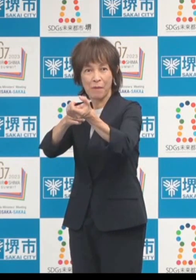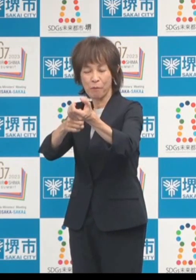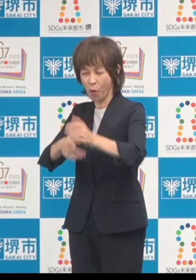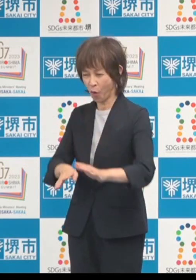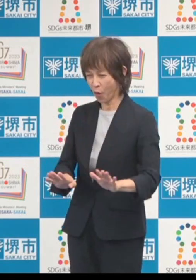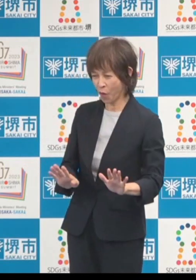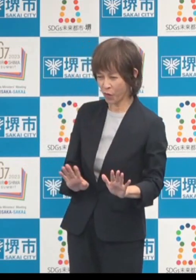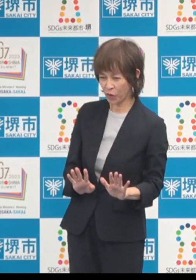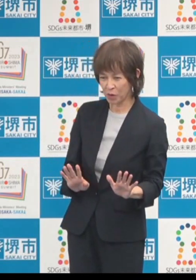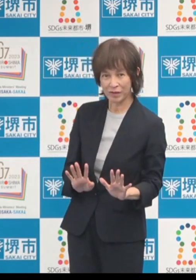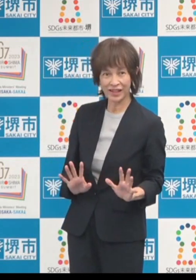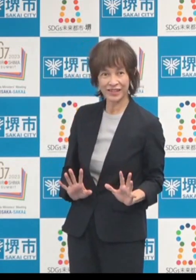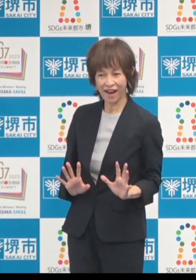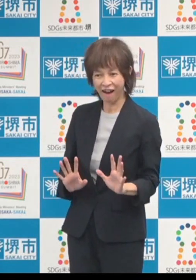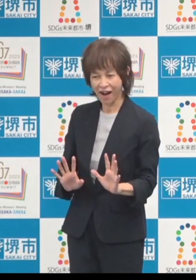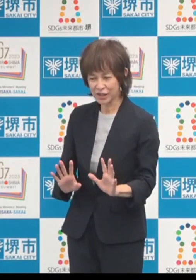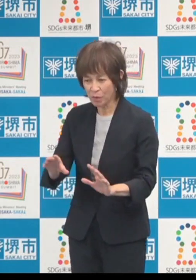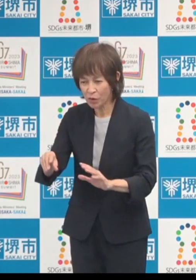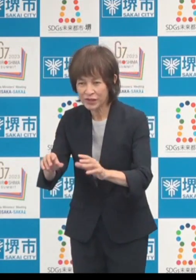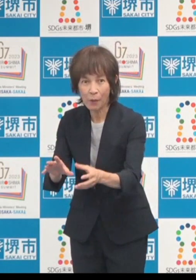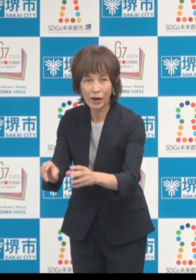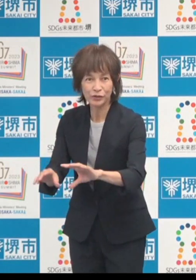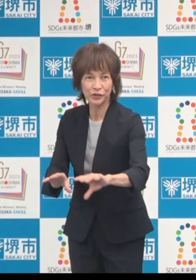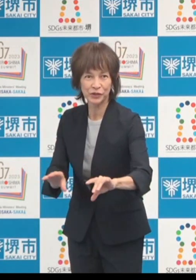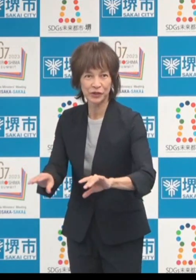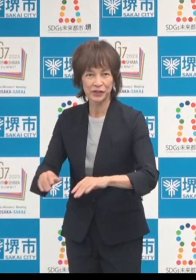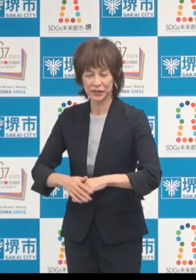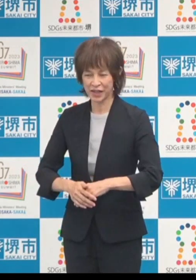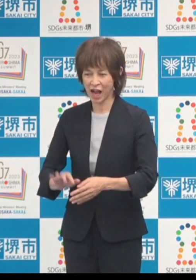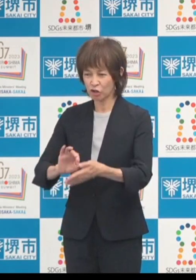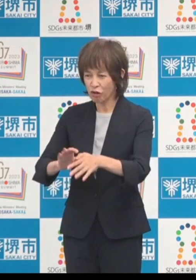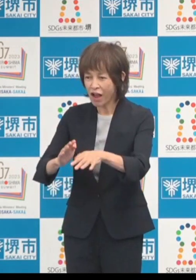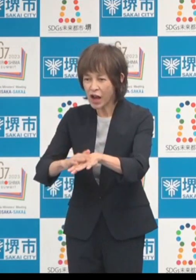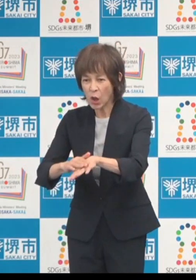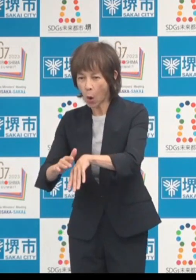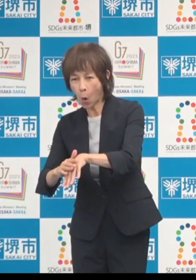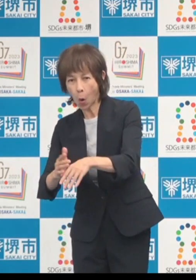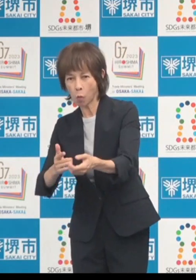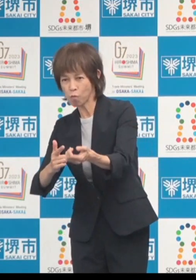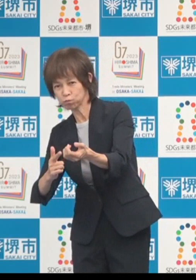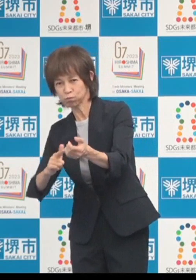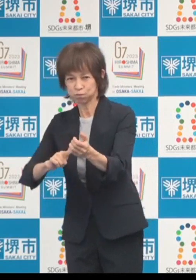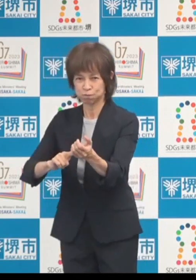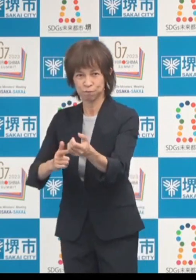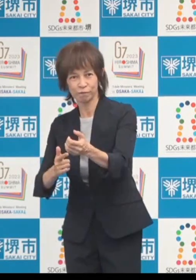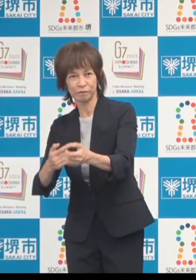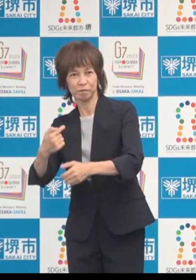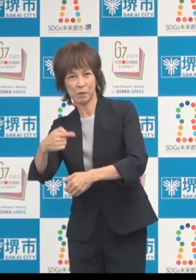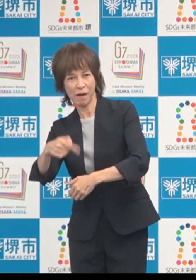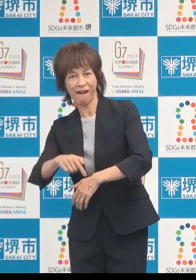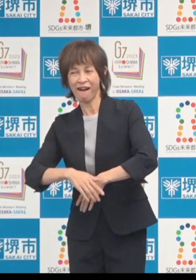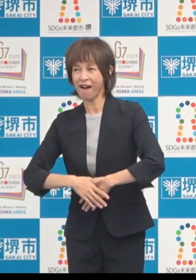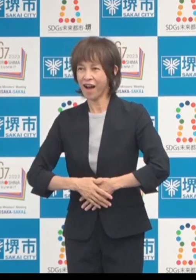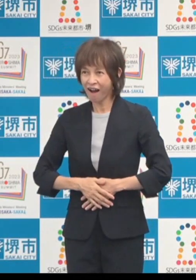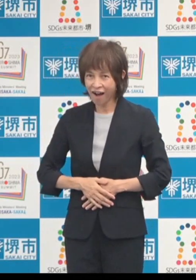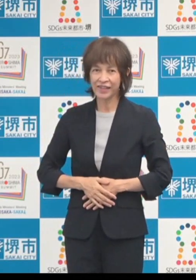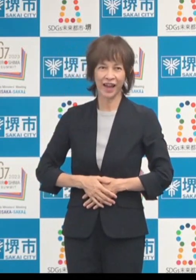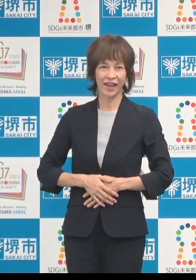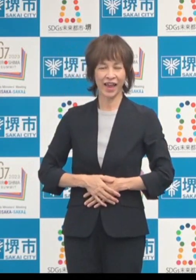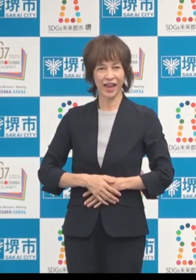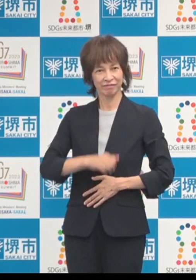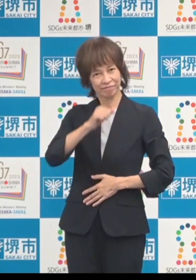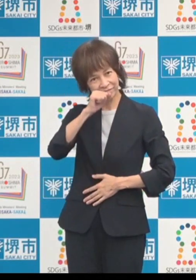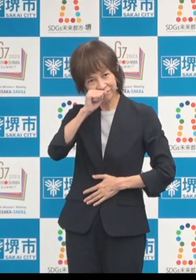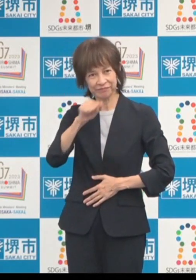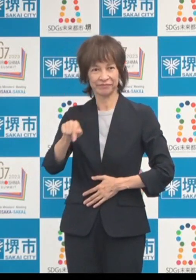たちにも触らせたり使い方を説明したりという点で大変大きな貢献をしていただいてい